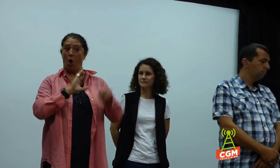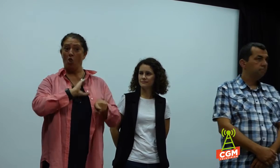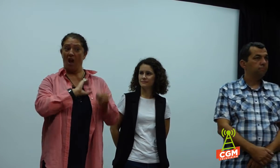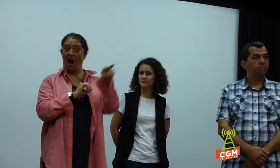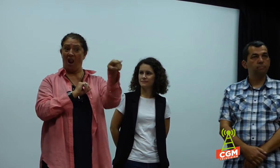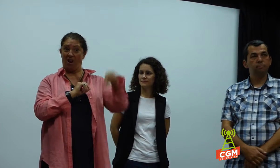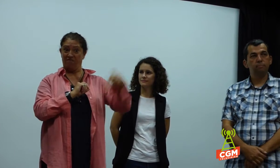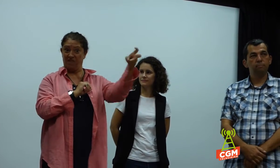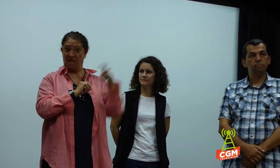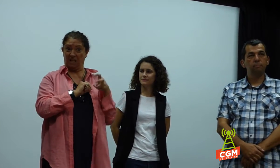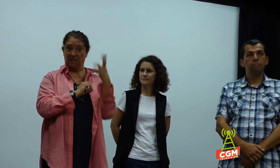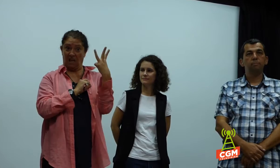que...